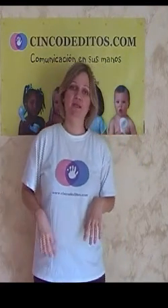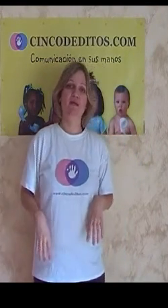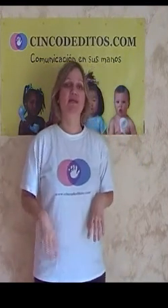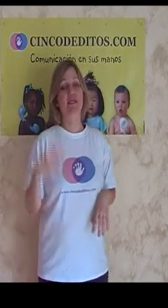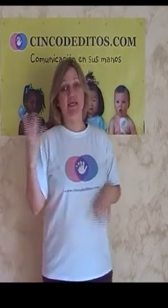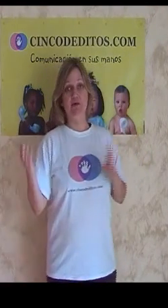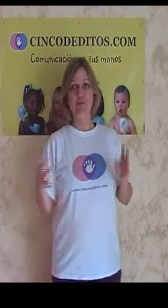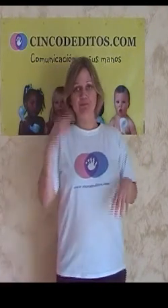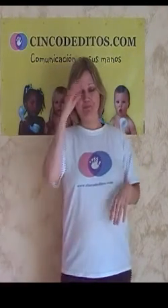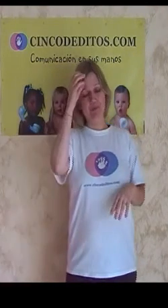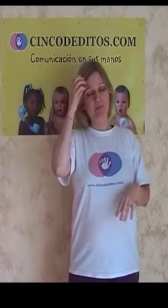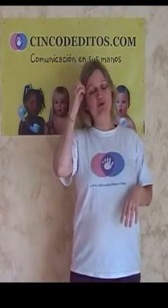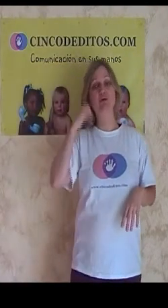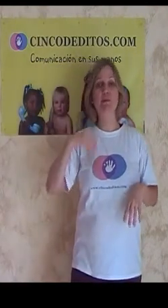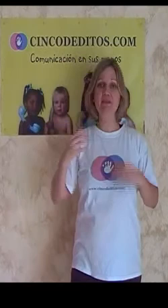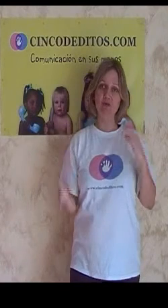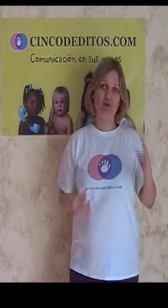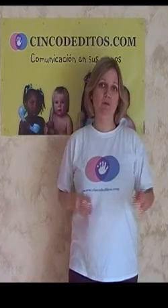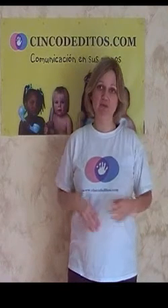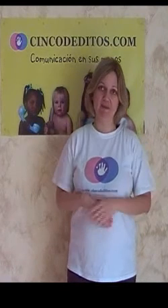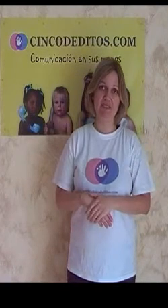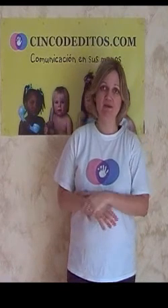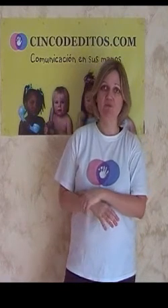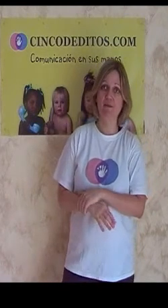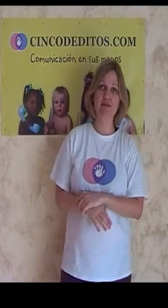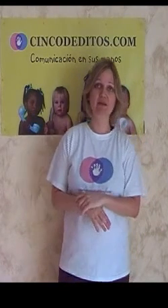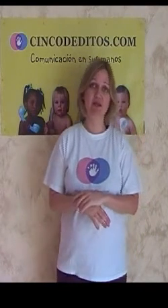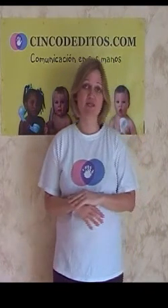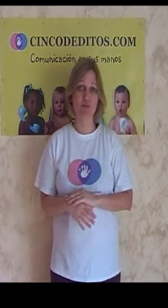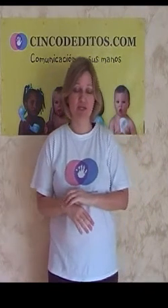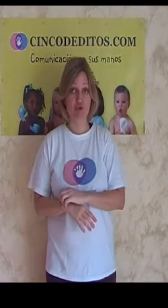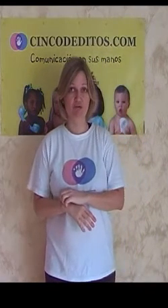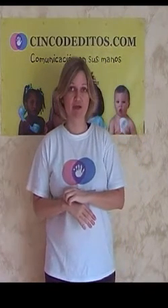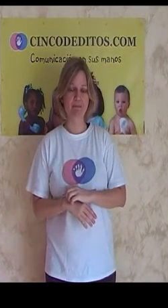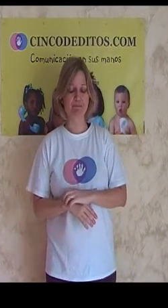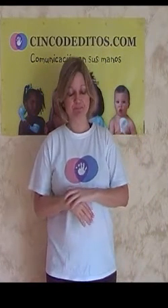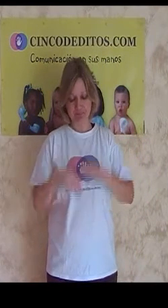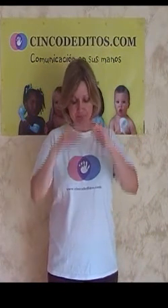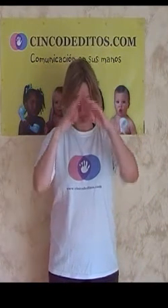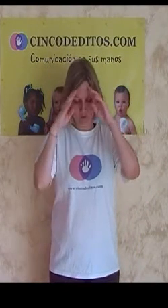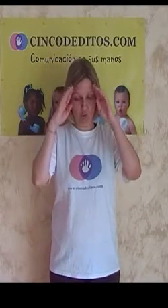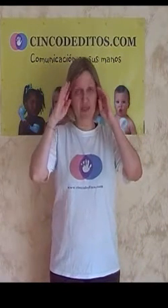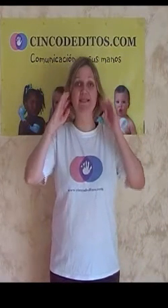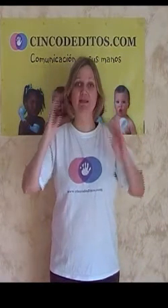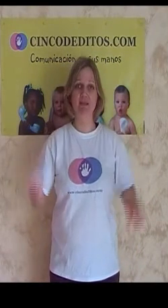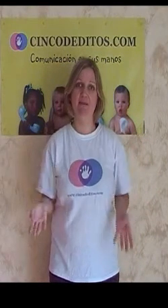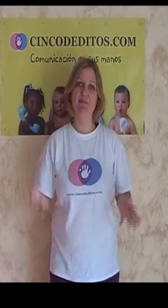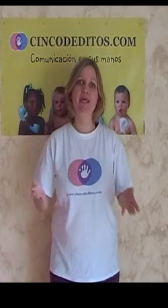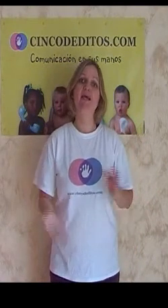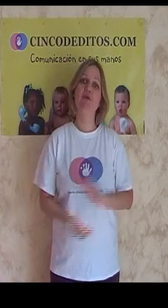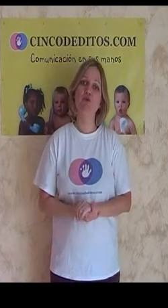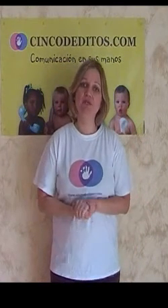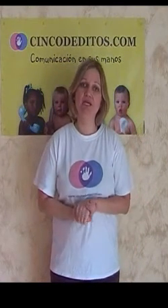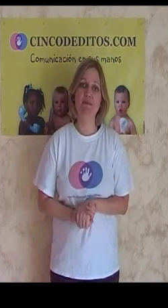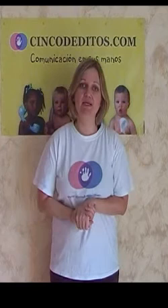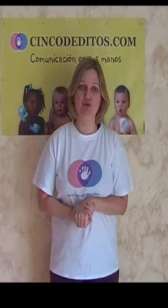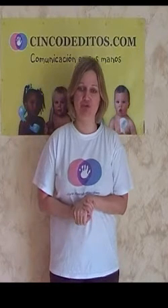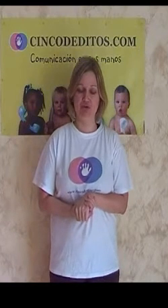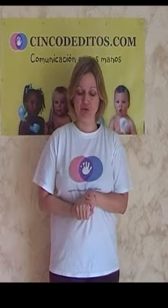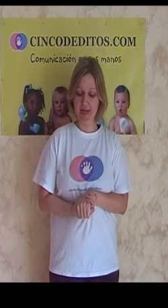Y sigue, ¿no? Pero normalmente no vamos a pasar seguramente de la segunda estrofa o de la tercera. Entonces vamos a repetir los signos,